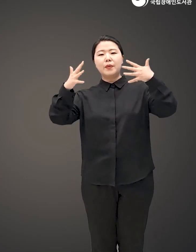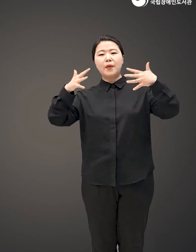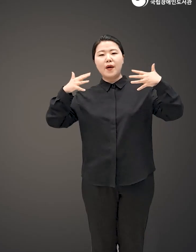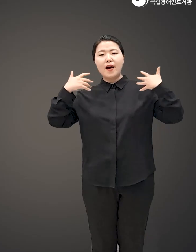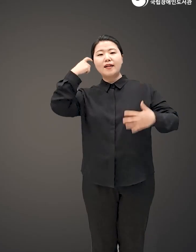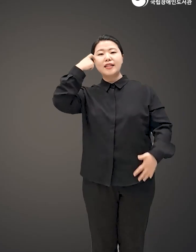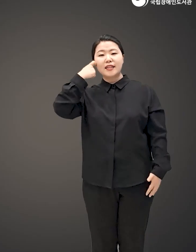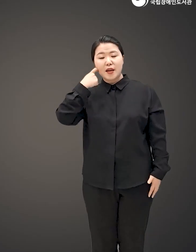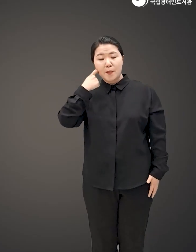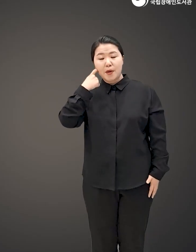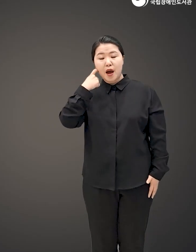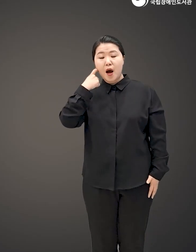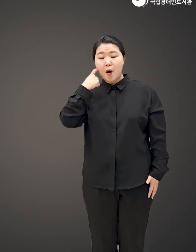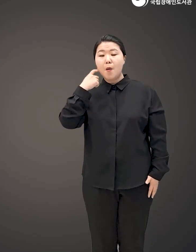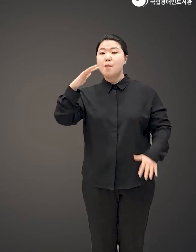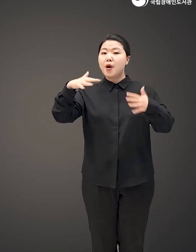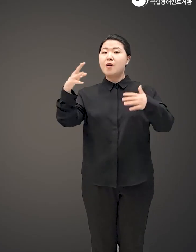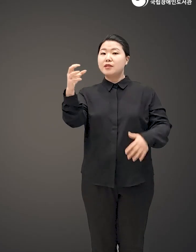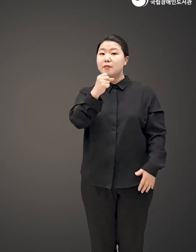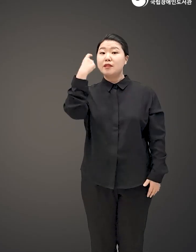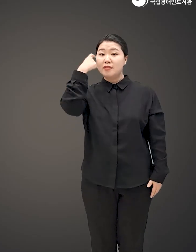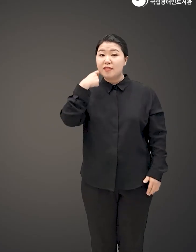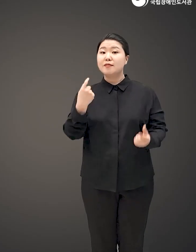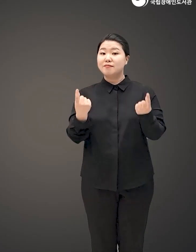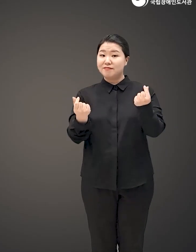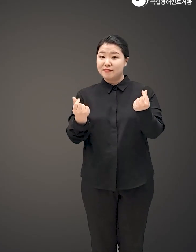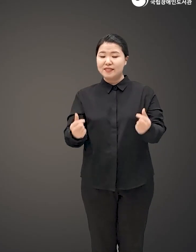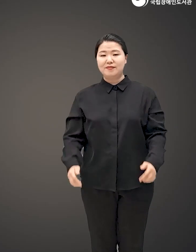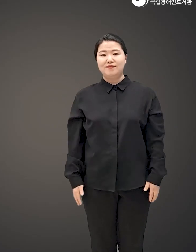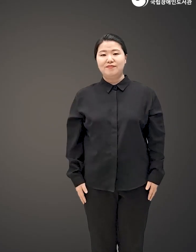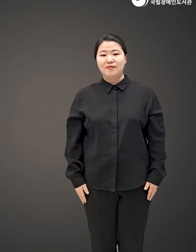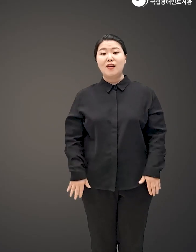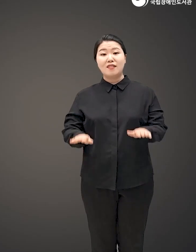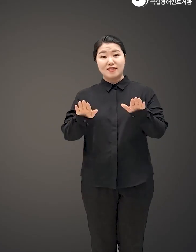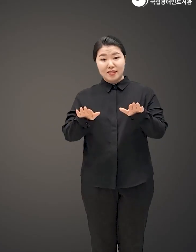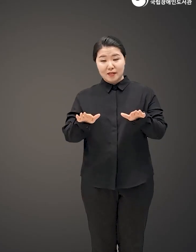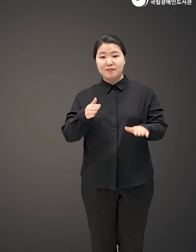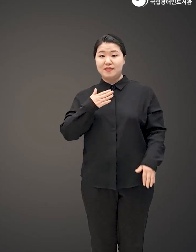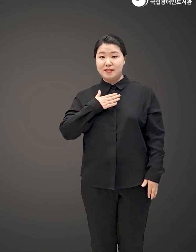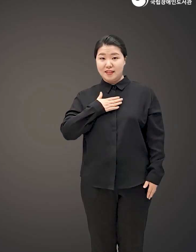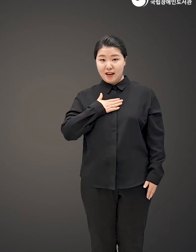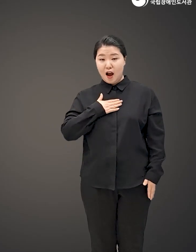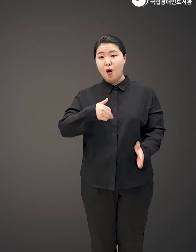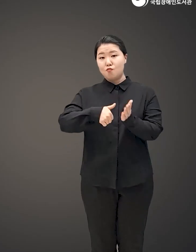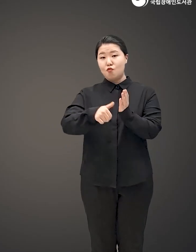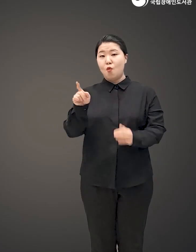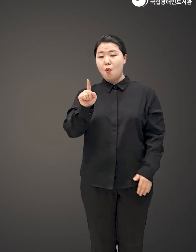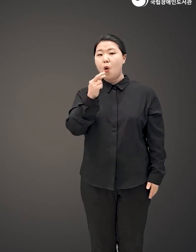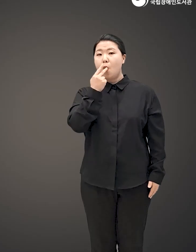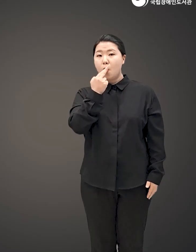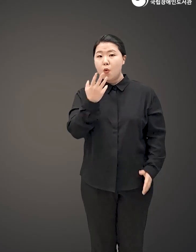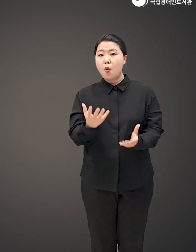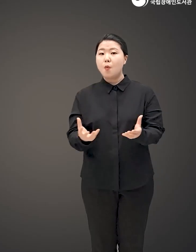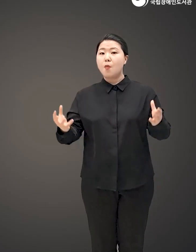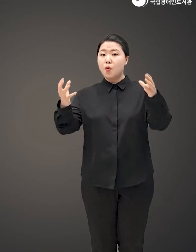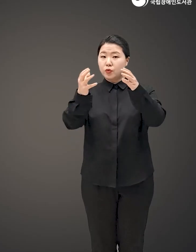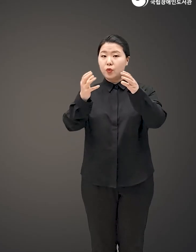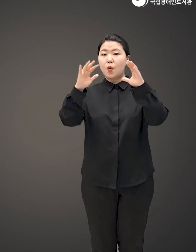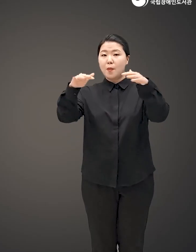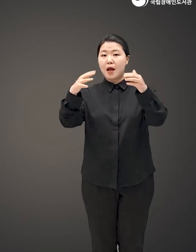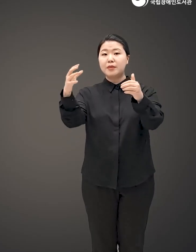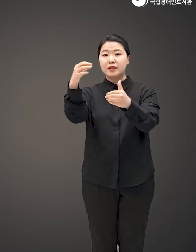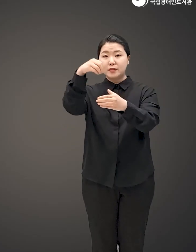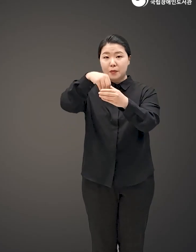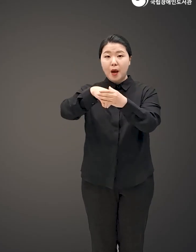것 같아서 바람을 잡는 것 같기도 하거든요. 이 시간에는 제가 비닐봉투로 바람을